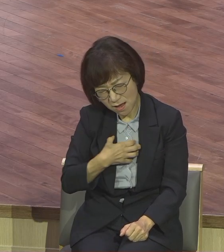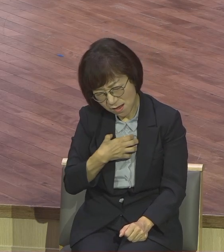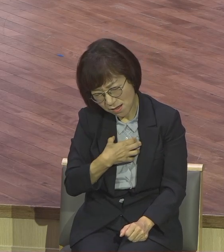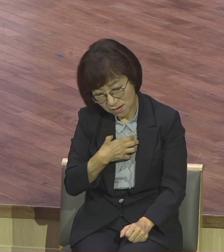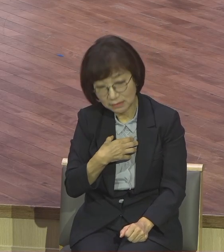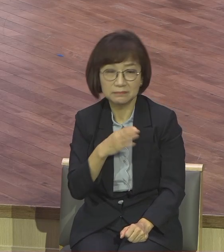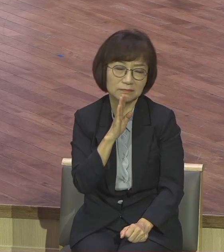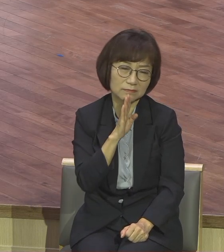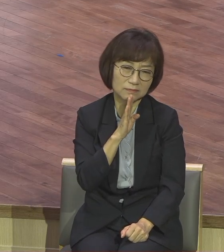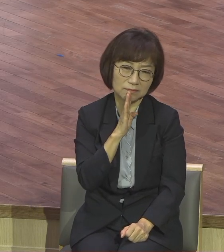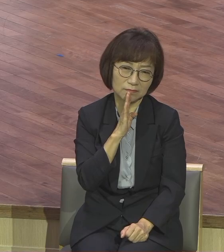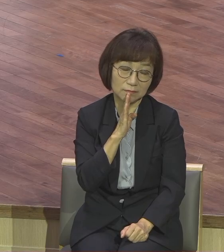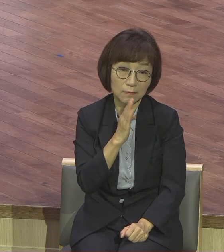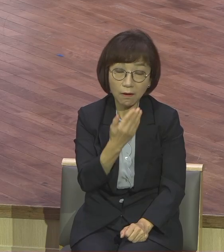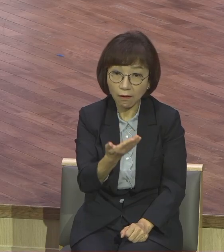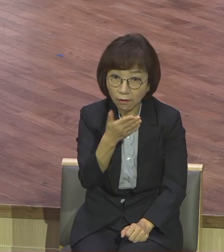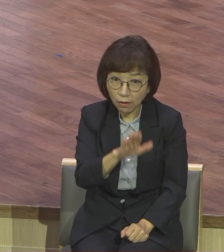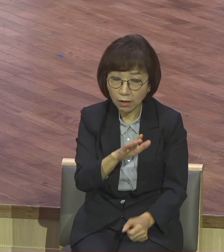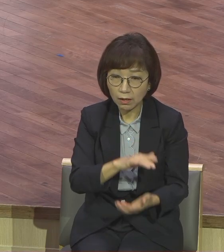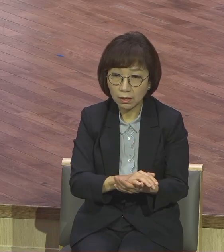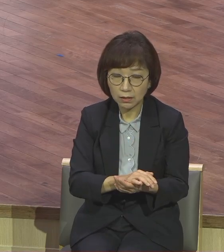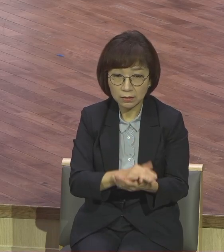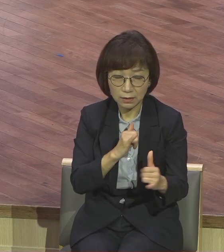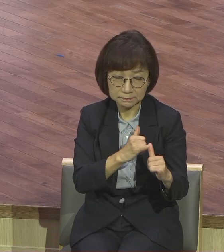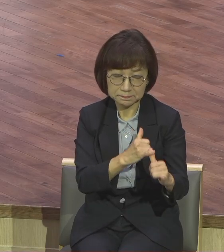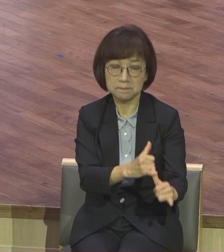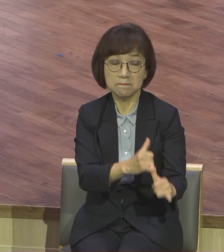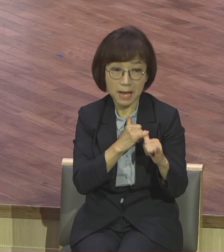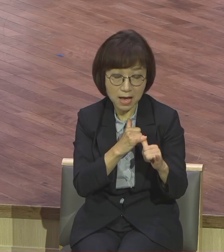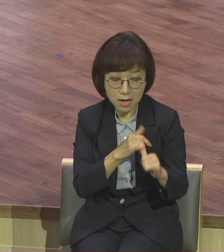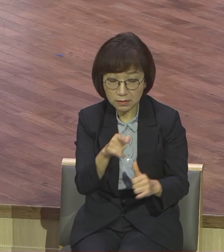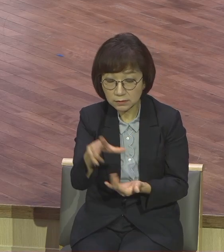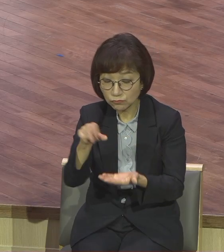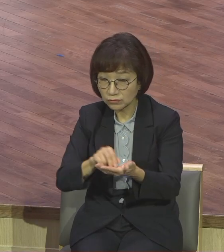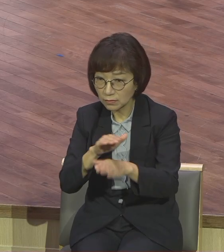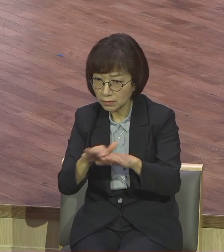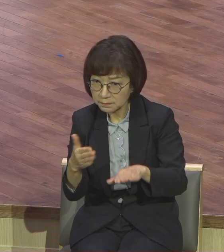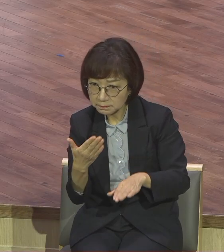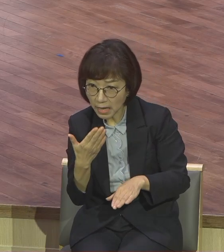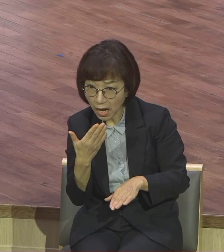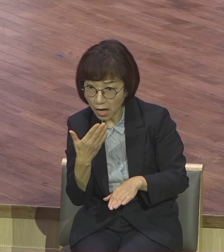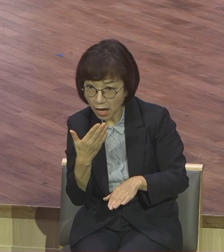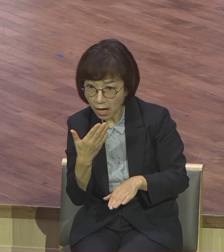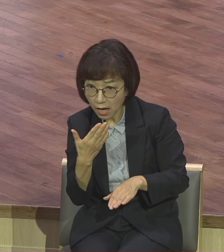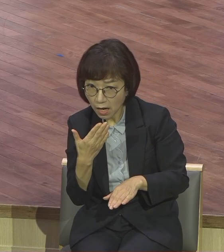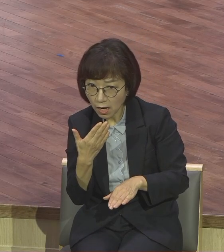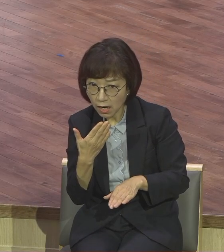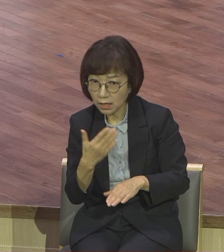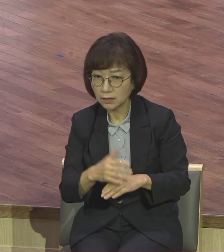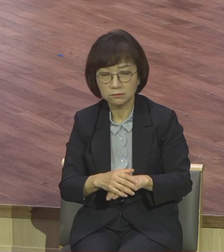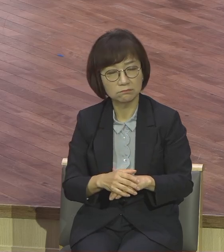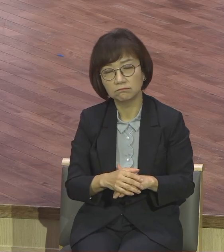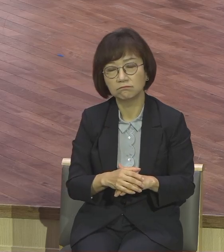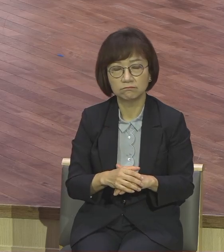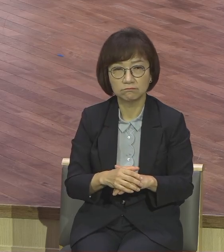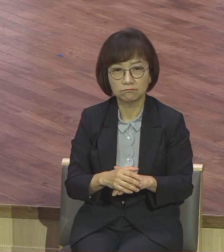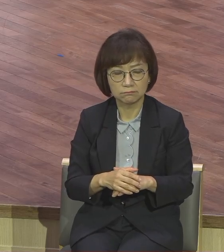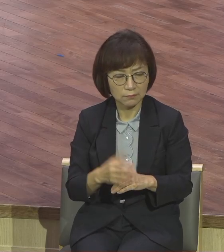사실이지만은 자살을 한다고 해서 해결되는 문제가